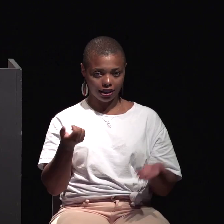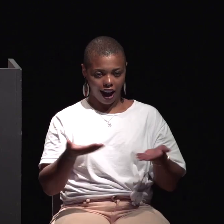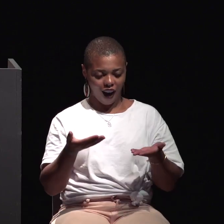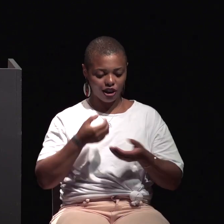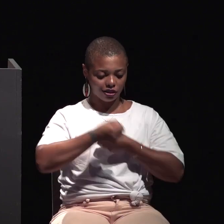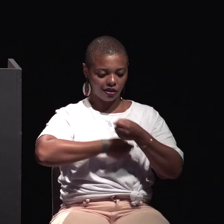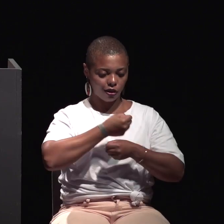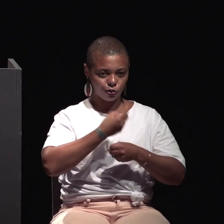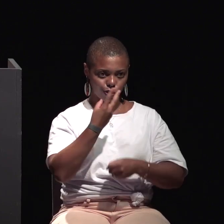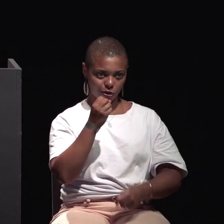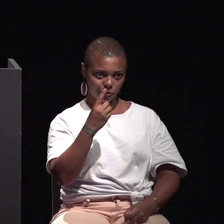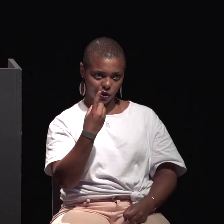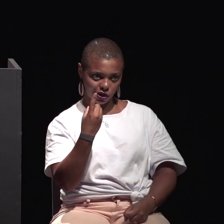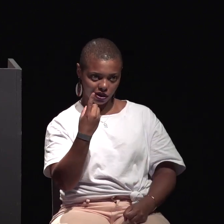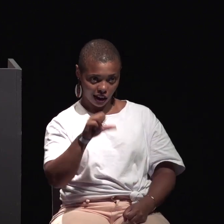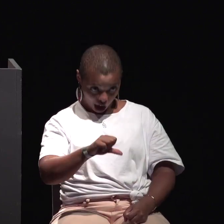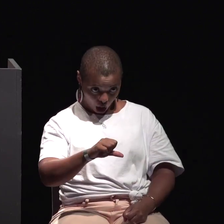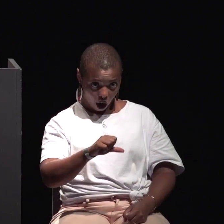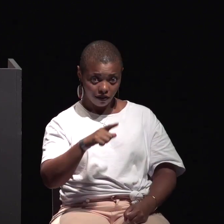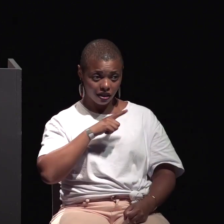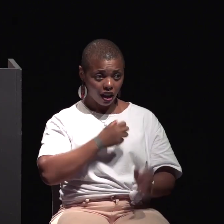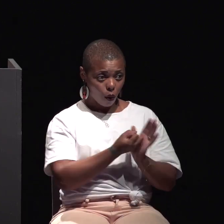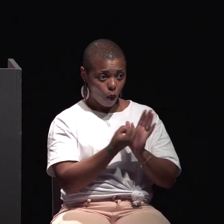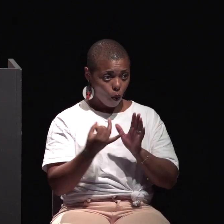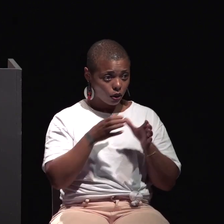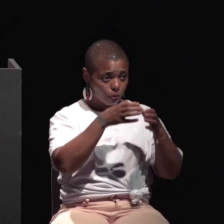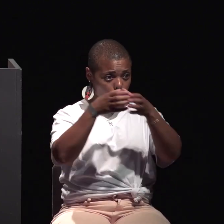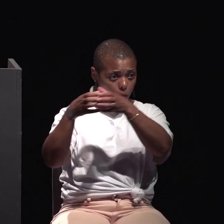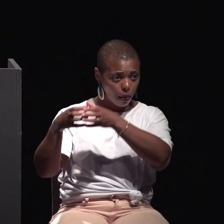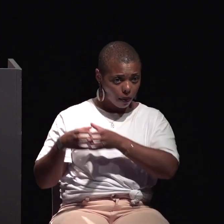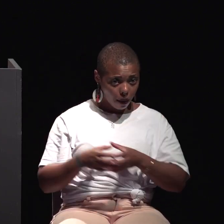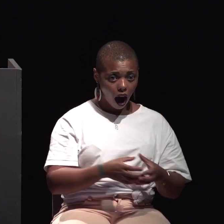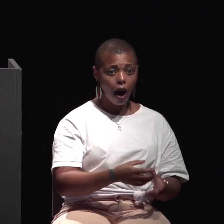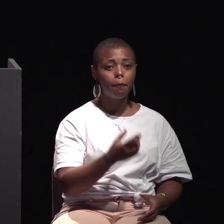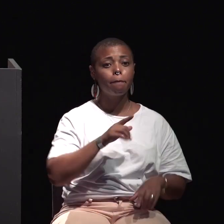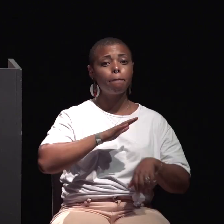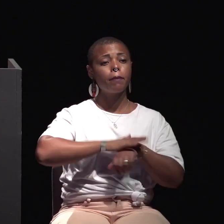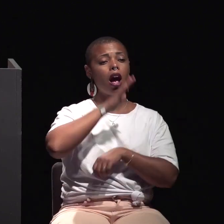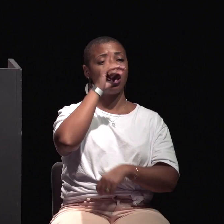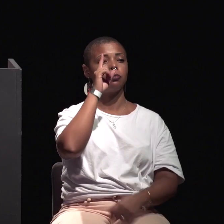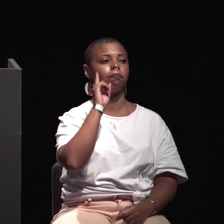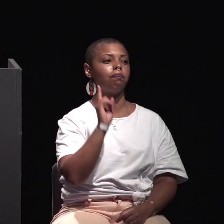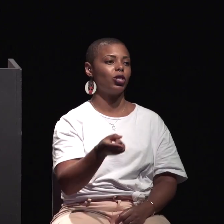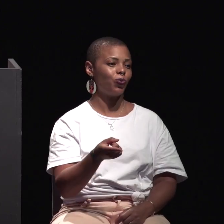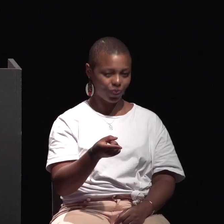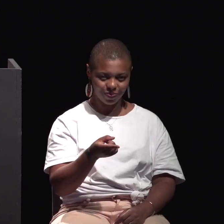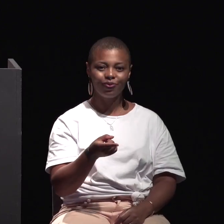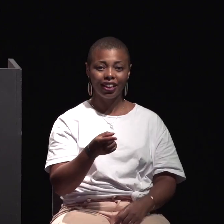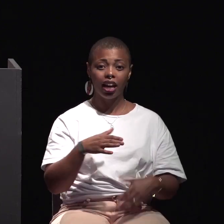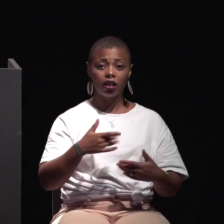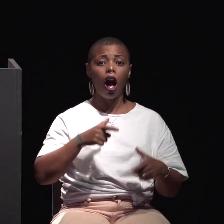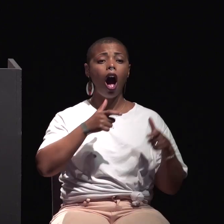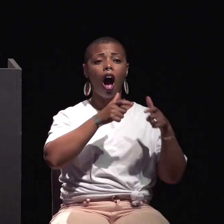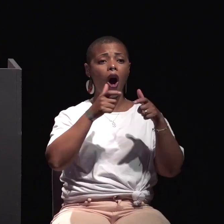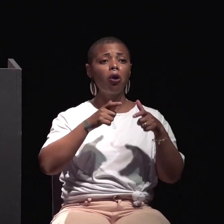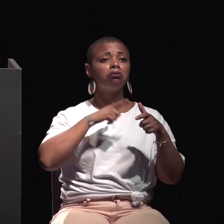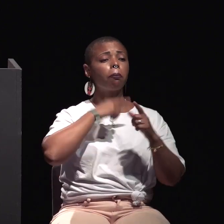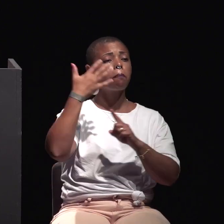com mais de 1.000 clubes de leitura realizados pelo país. São clubes que acontecem em praças